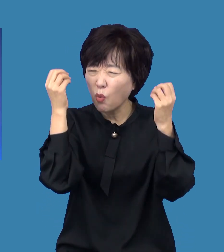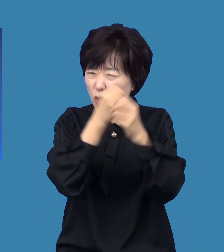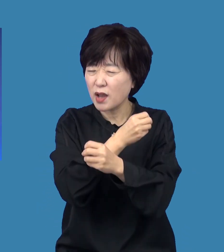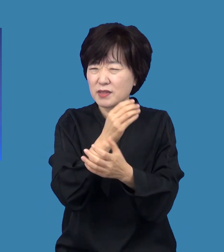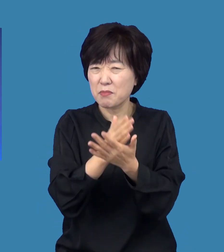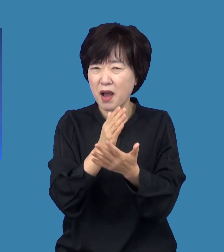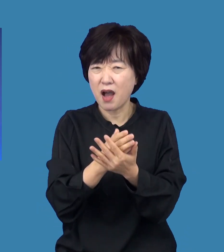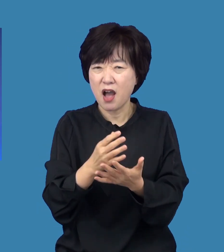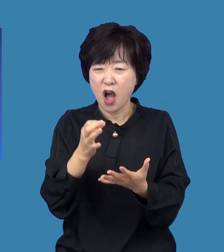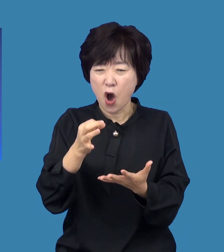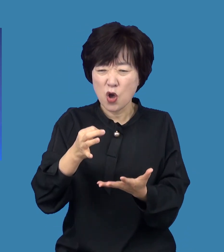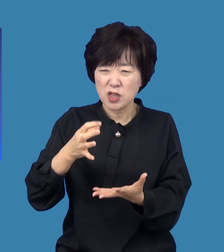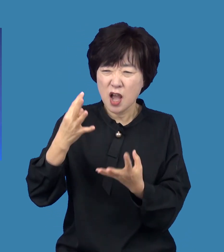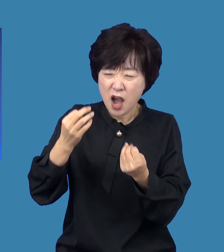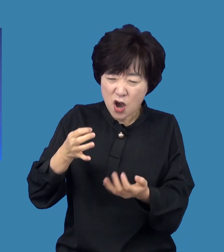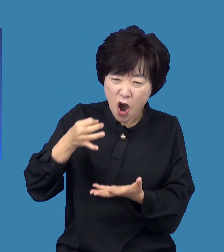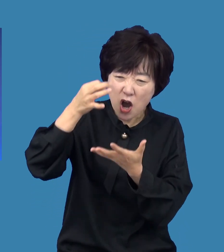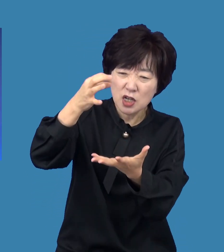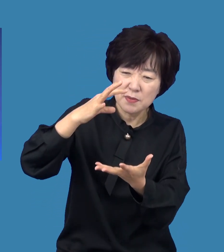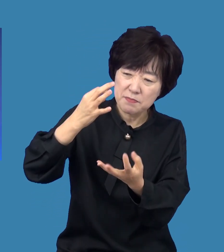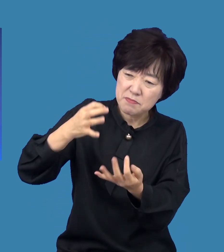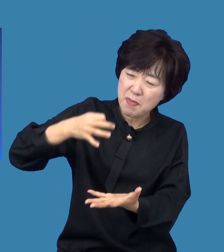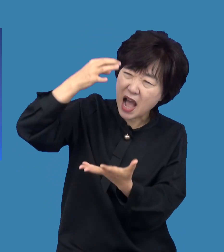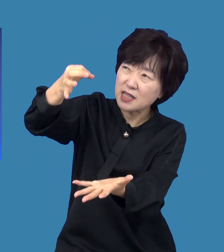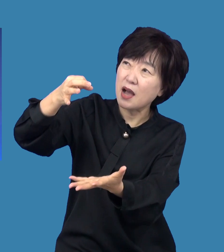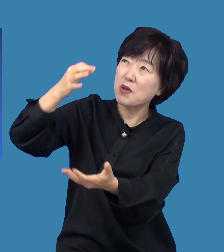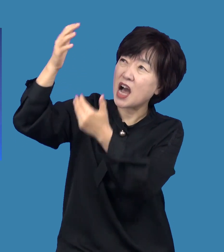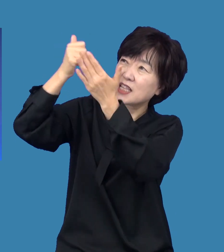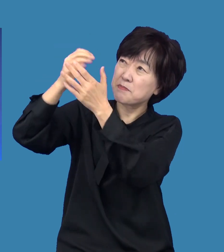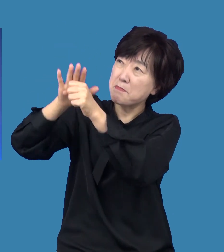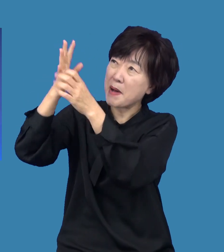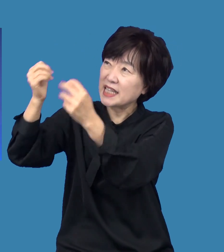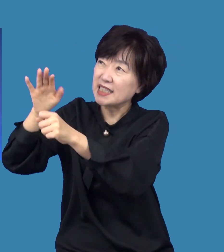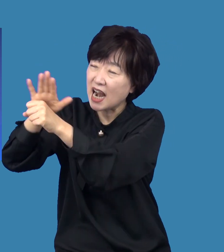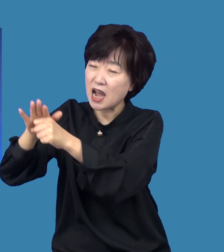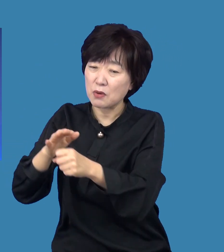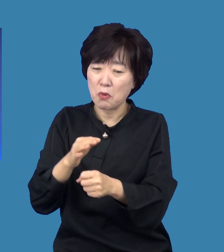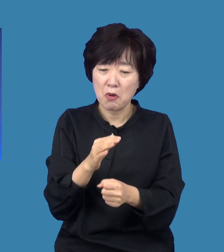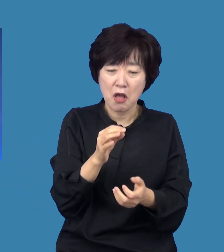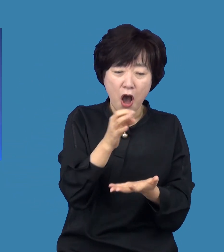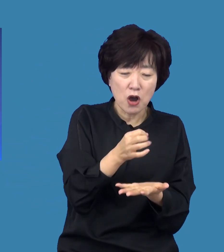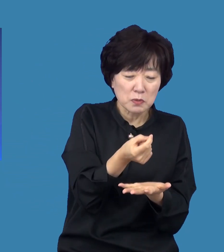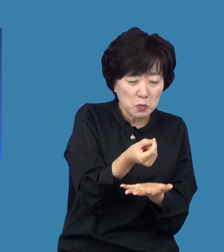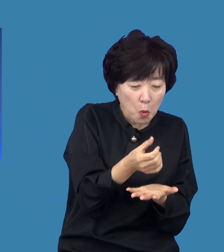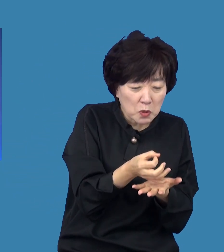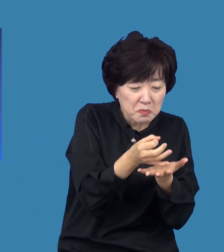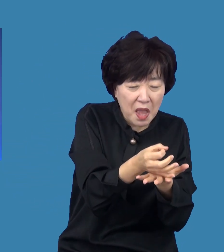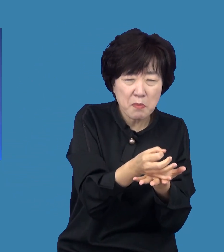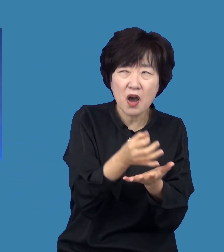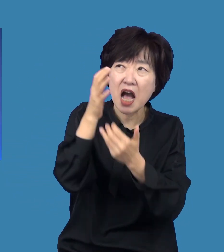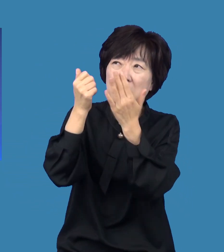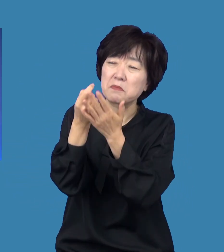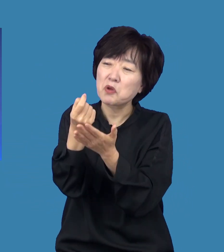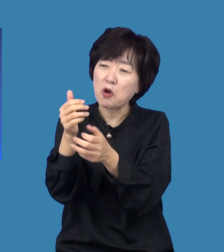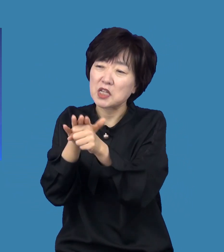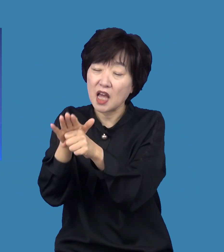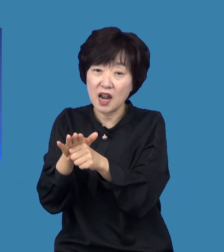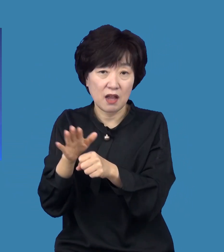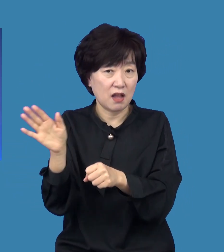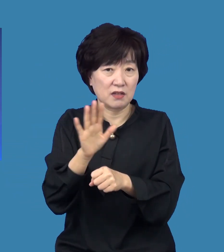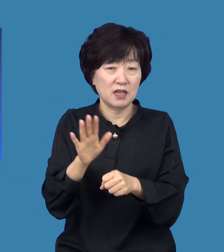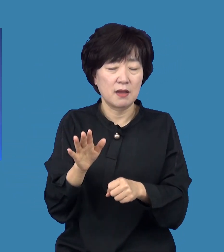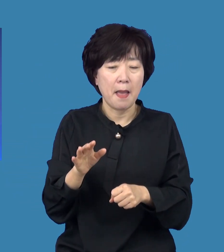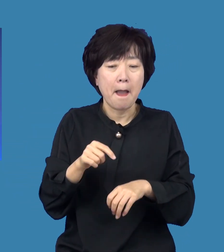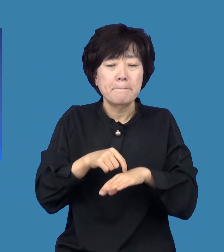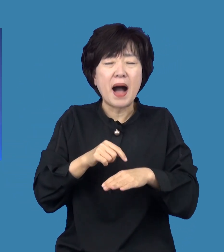많이 하면 하나님을 많이 사랑하고 적게 하면 적게 사랑, 이런 뜻은 아닙니다. 우리 지난번 마태복음에서 살펴봤지만 그 헌금하는 마음을